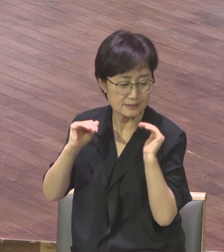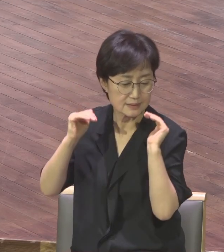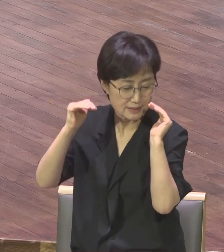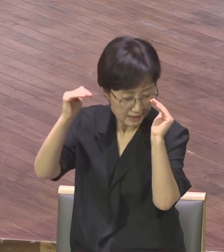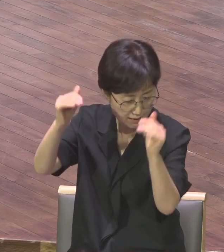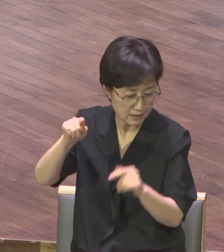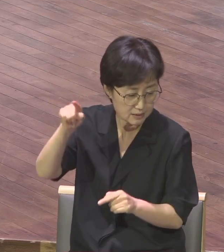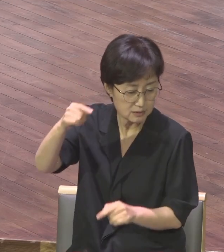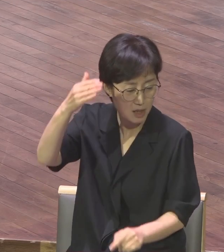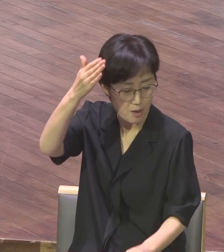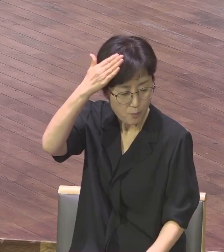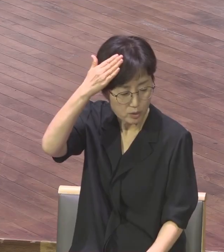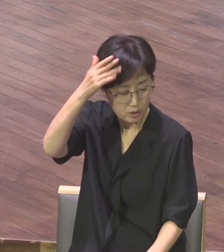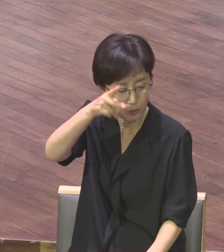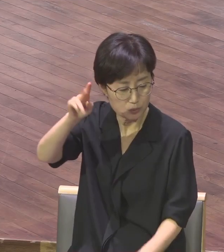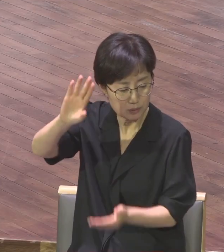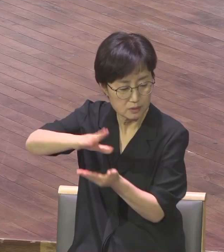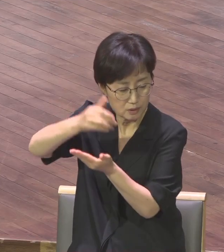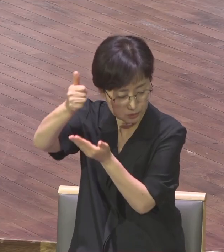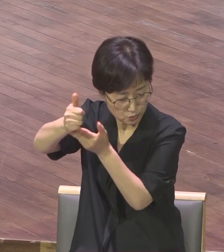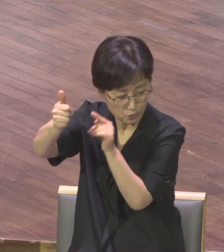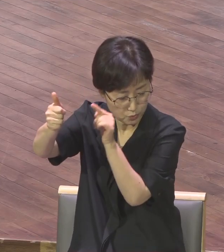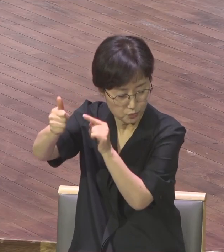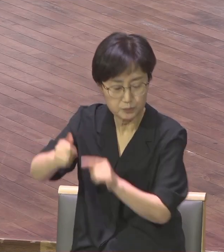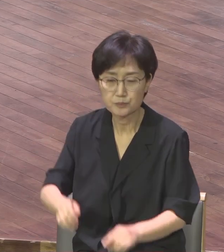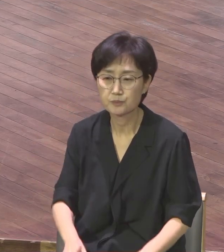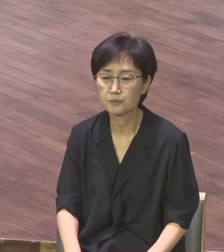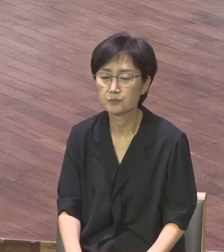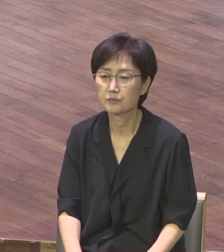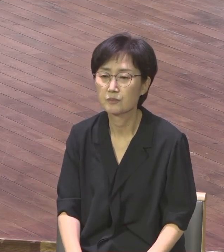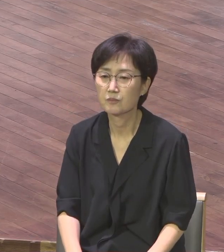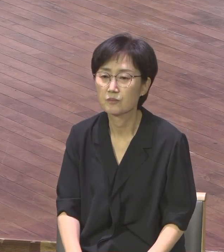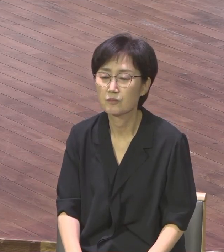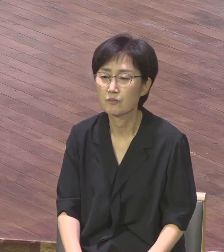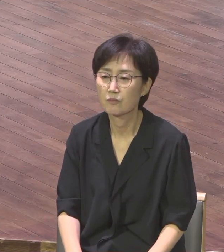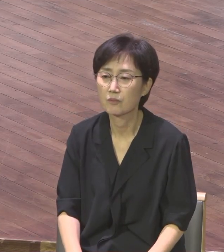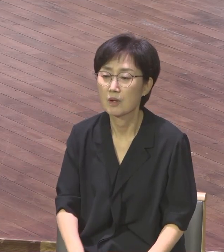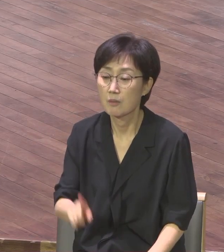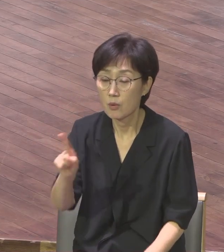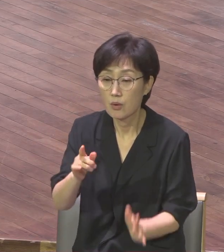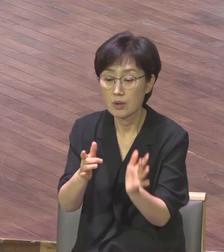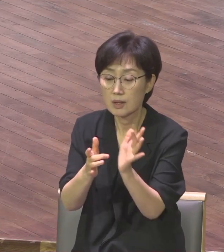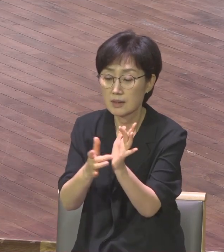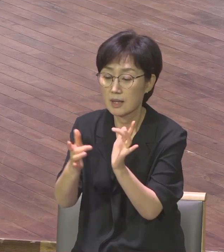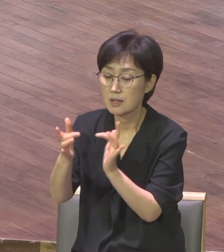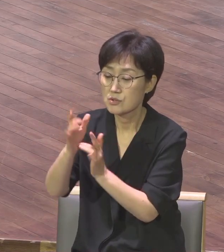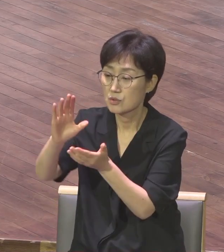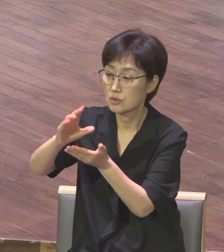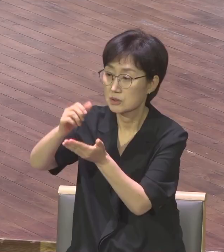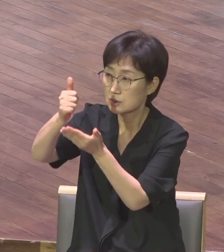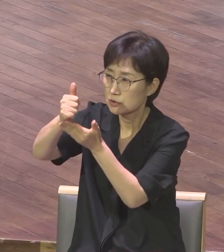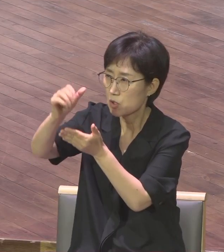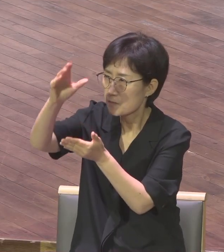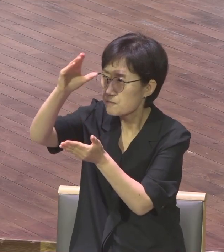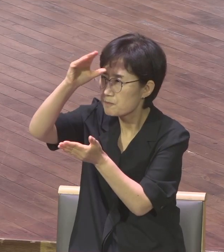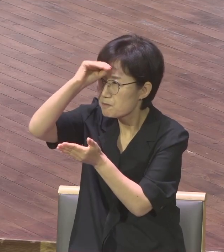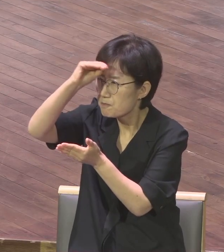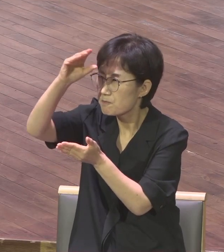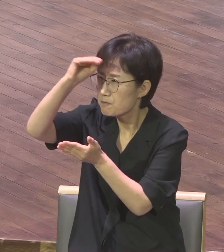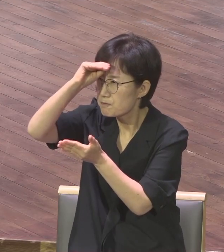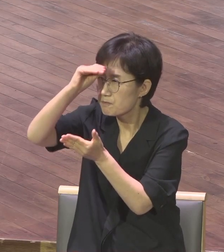자라갈지라. 그는 머리니 곧 그리스도 예수라. 그러니까 예수 그리스도에까지 자라가라.